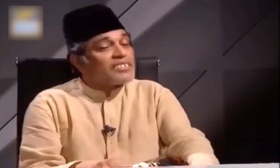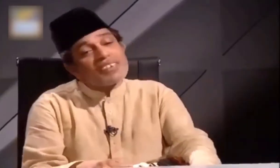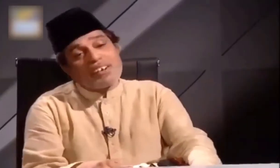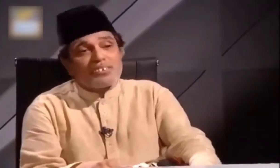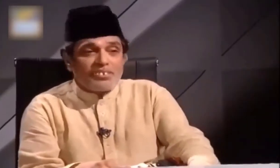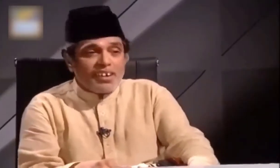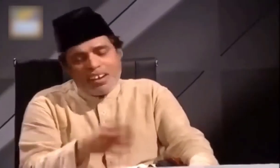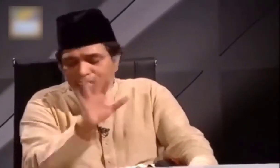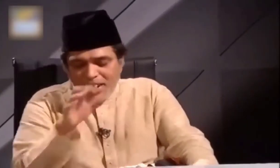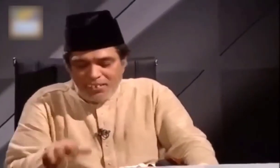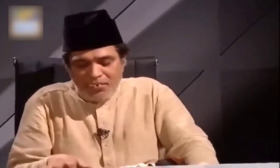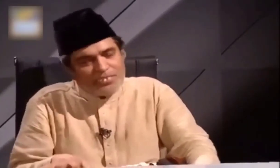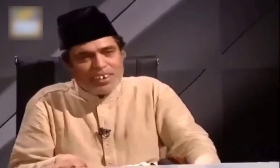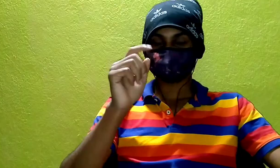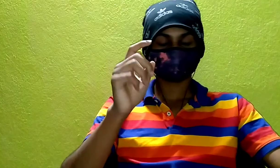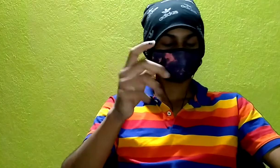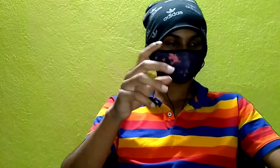मत करो रनिंग रनिंग बहुत